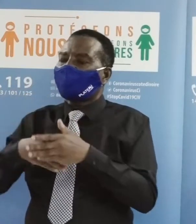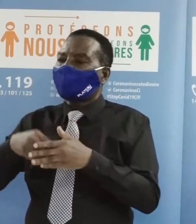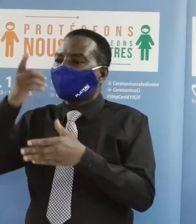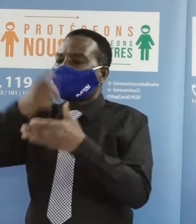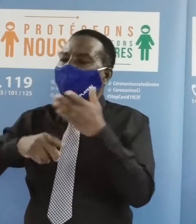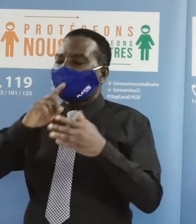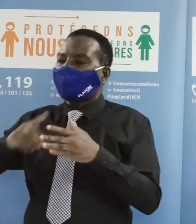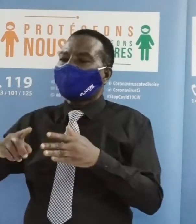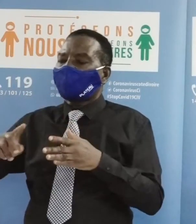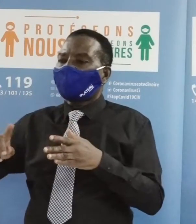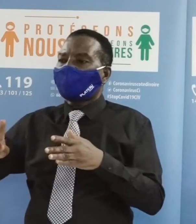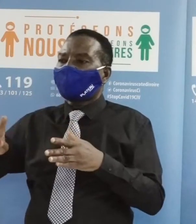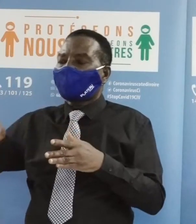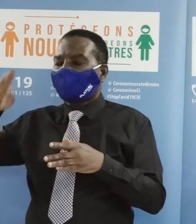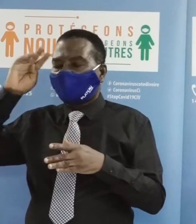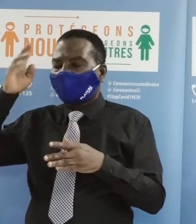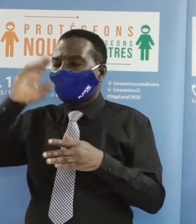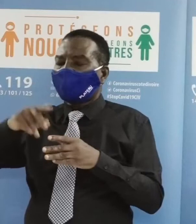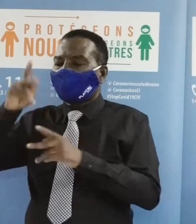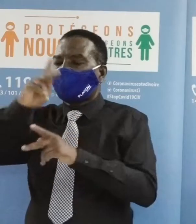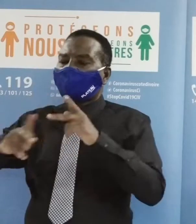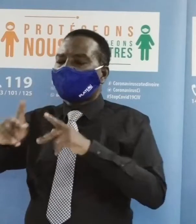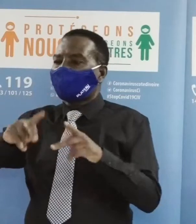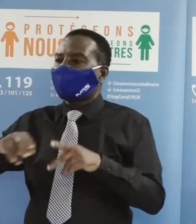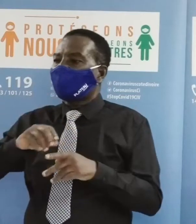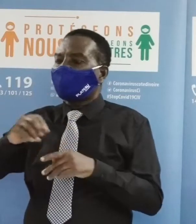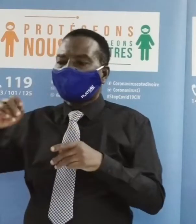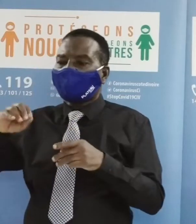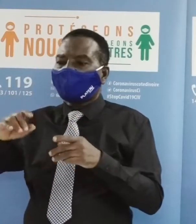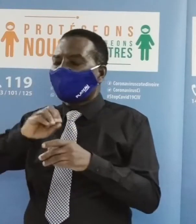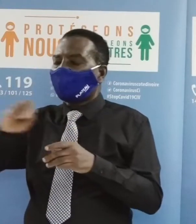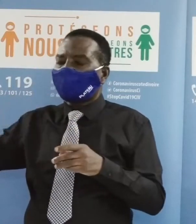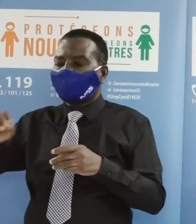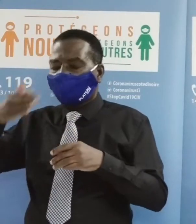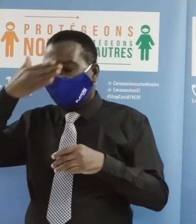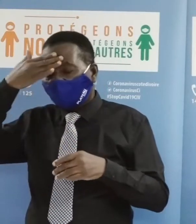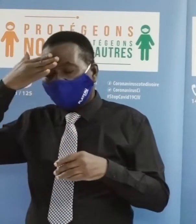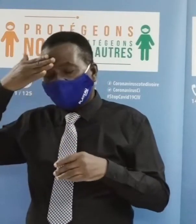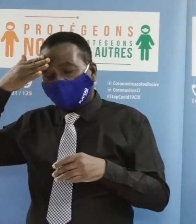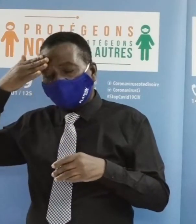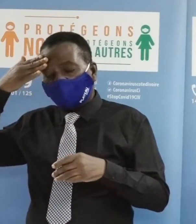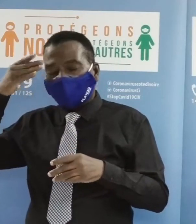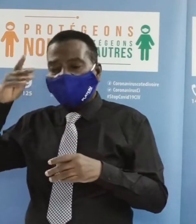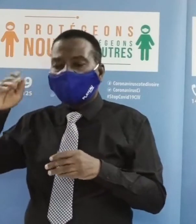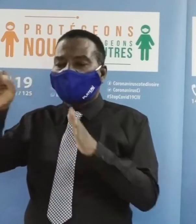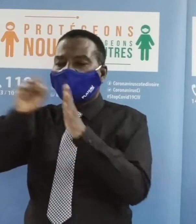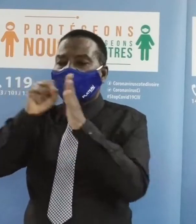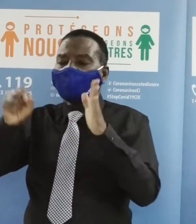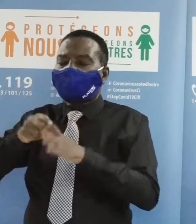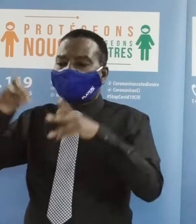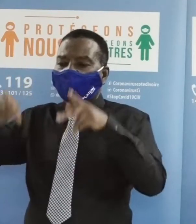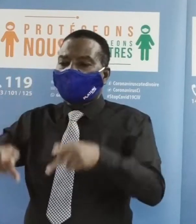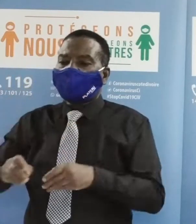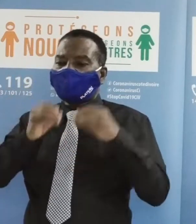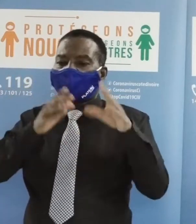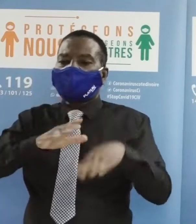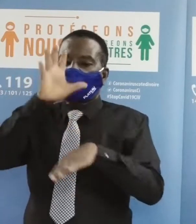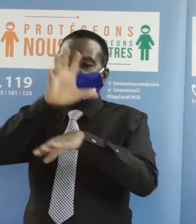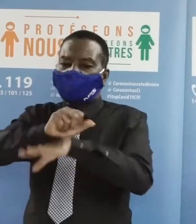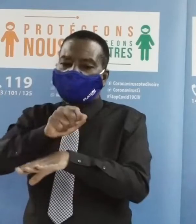d'esprit de vos populations surtout que l'on ignore le statut des personnes mis aux